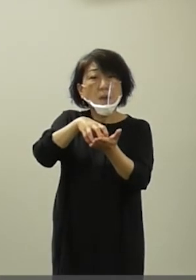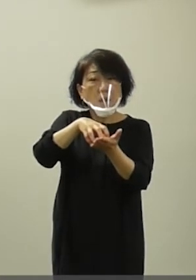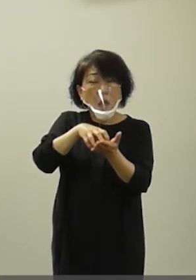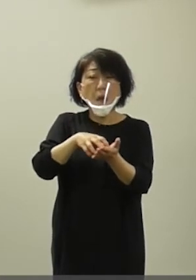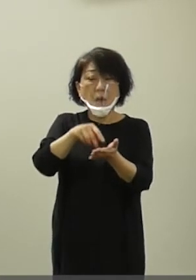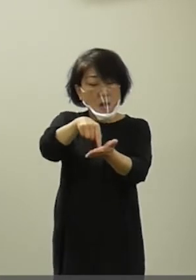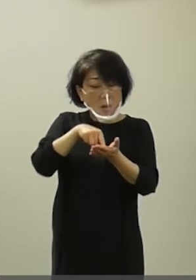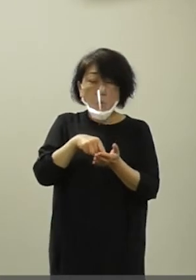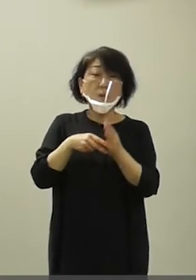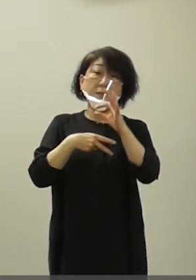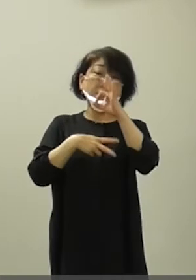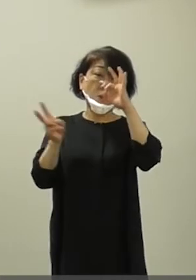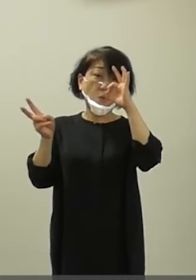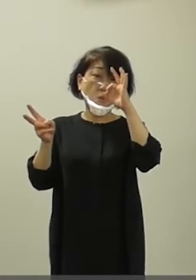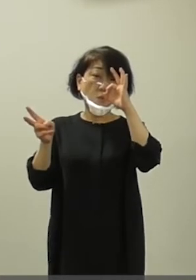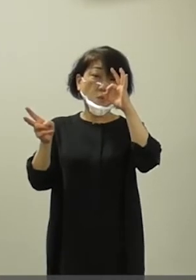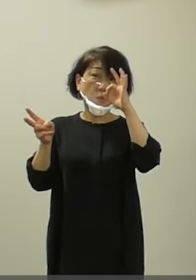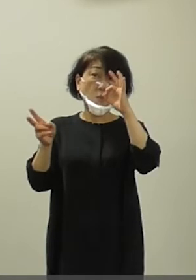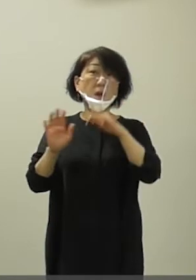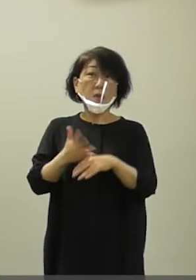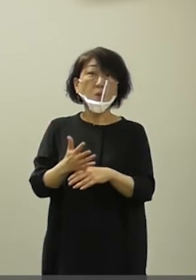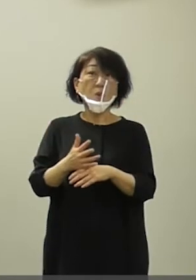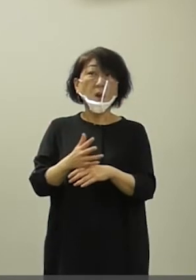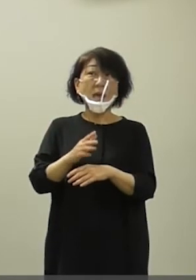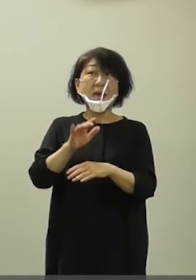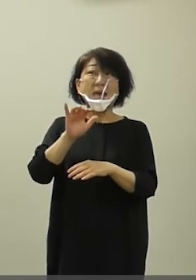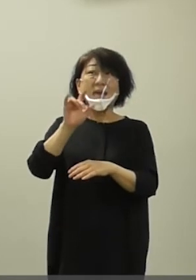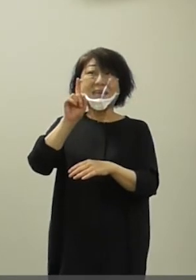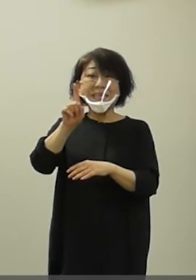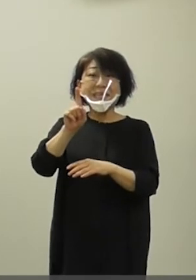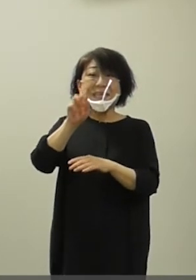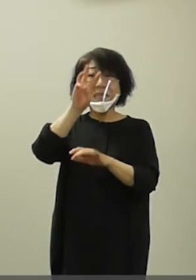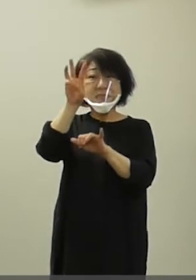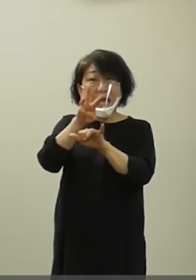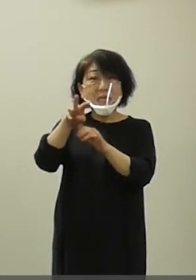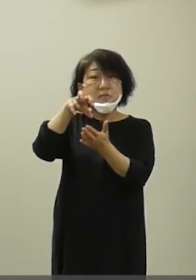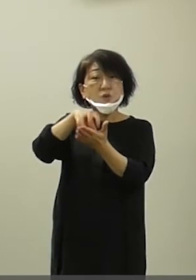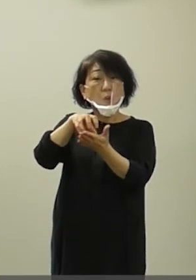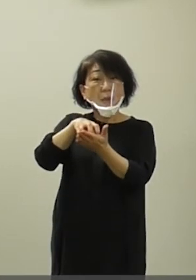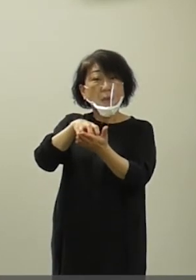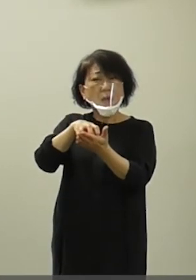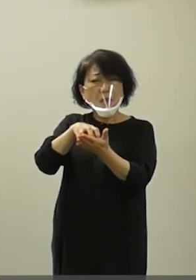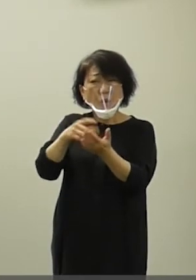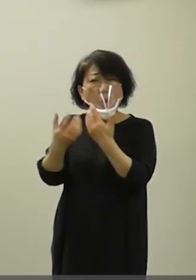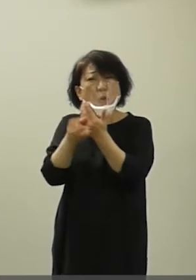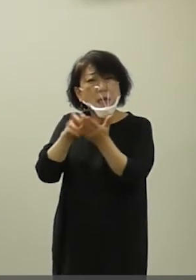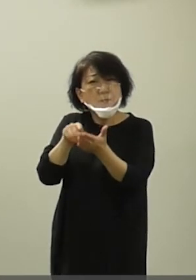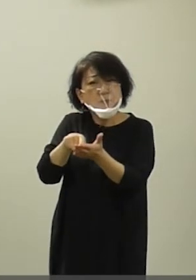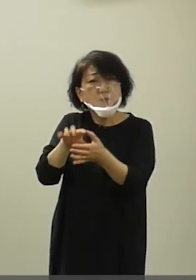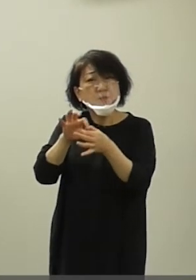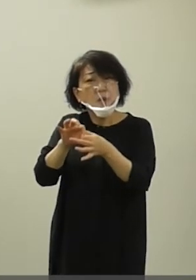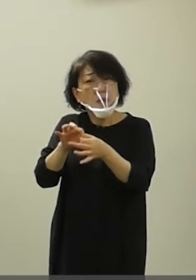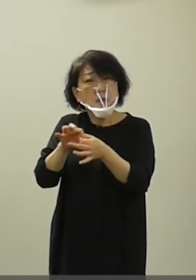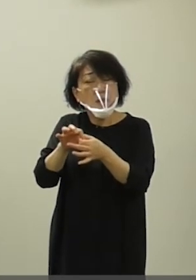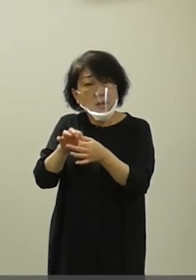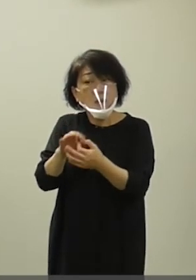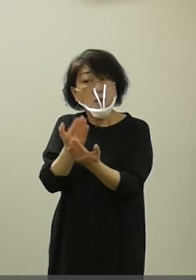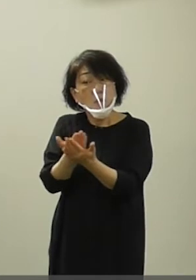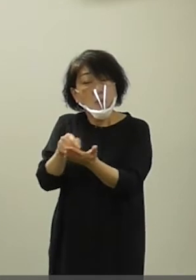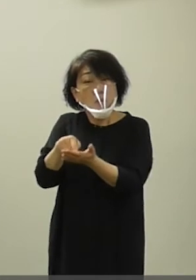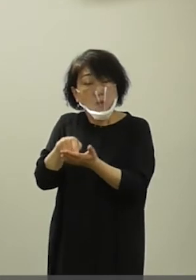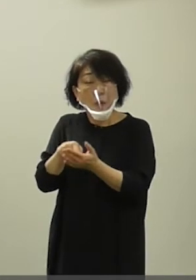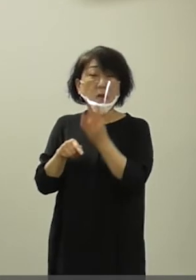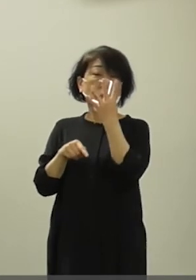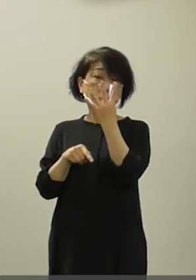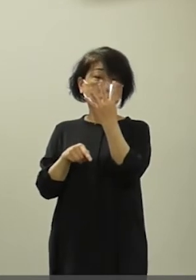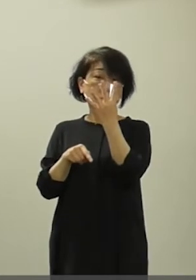で必要になる被災証明ですかこちらについては今のところんてんの脳を